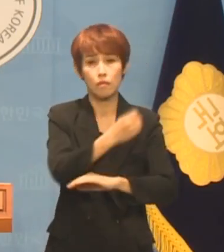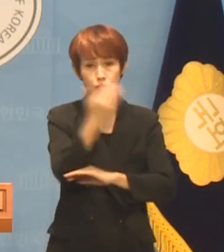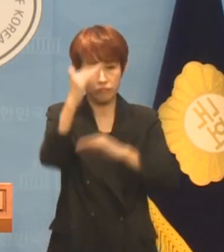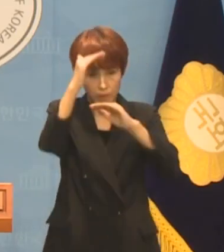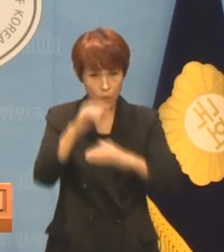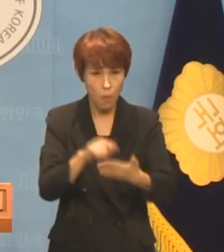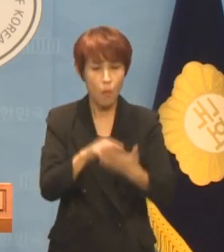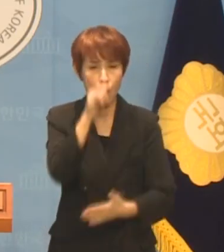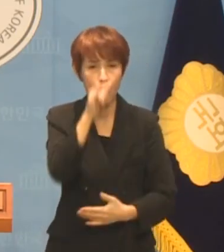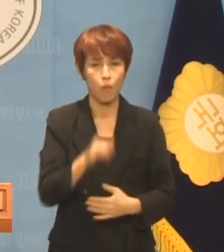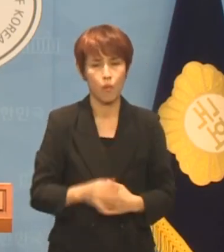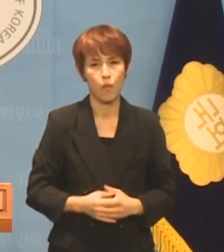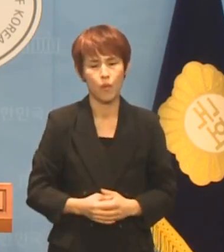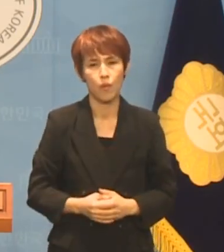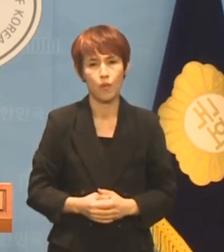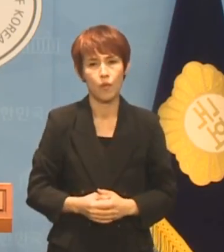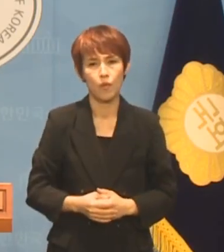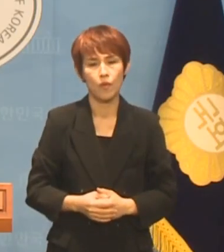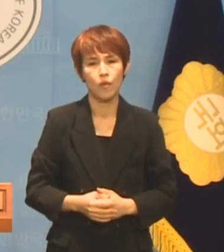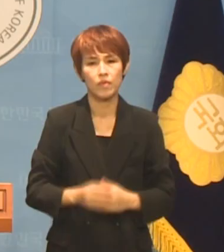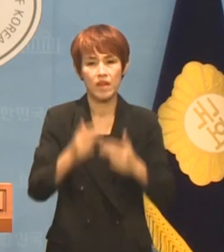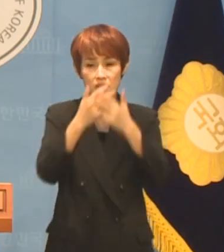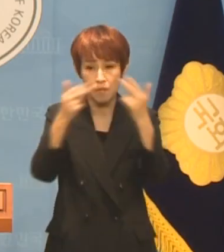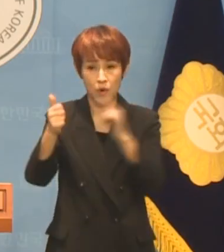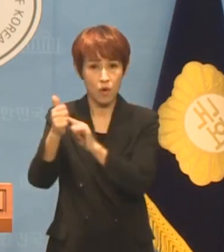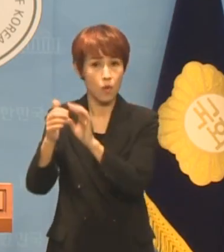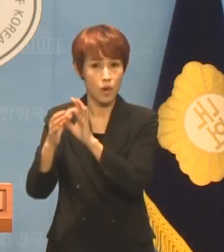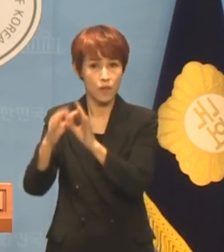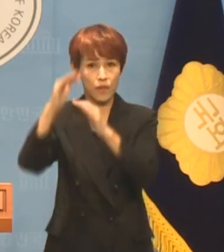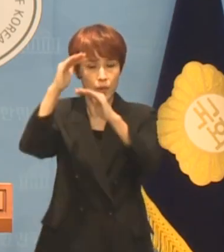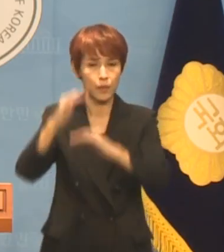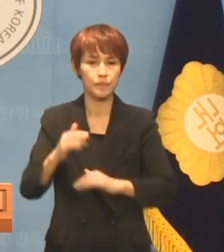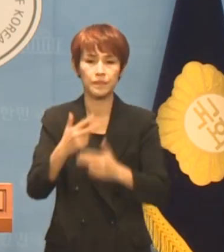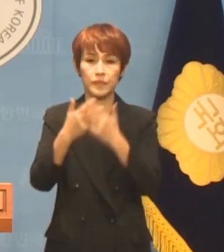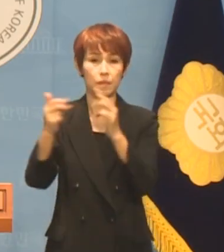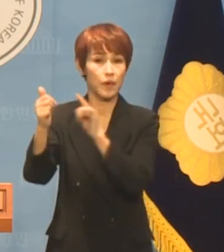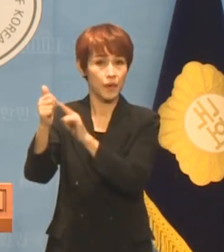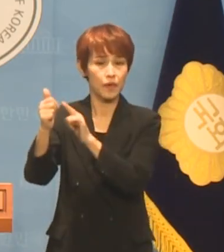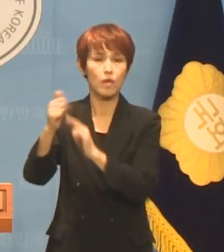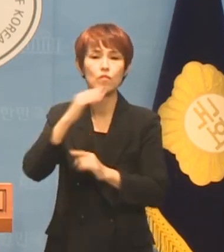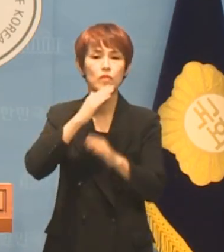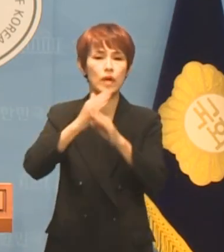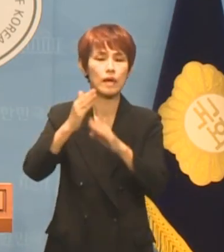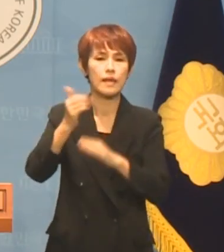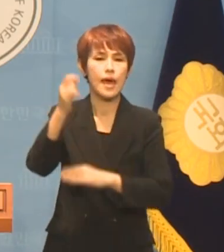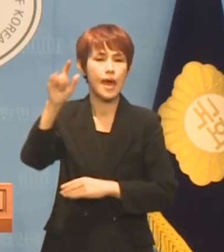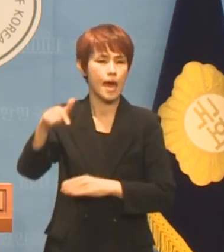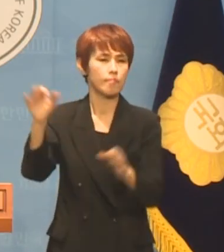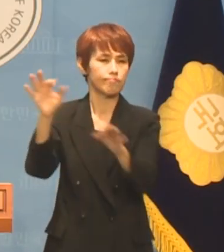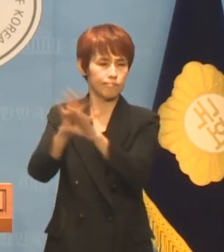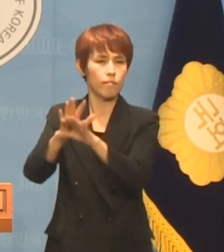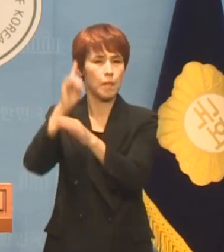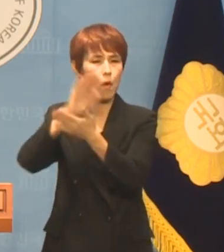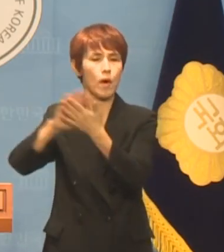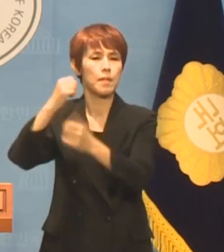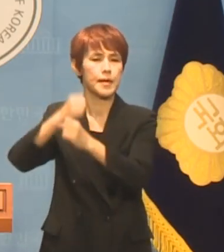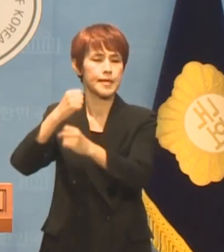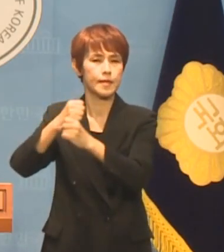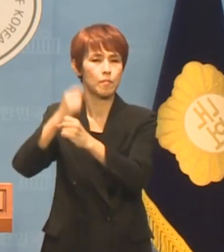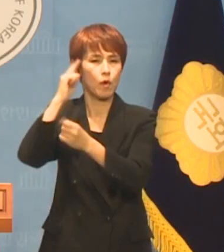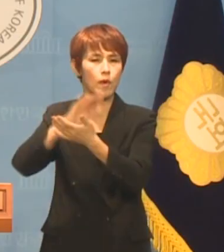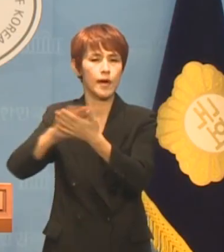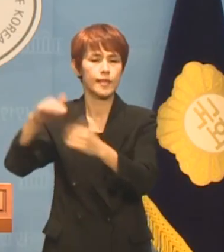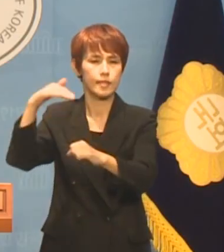있습니다. 반면 이재명 대표 관련해서는 이재명 대표는 북한 비핵화를 평화적으로 이뤄내려 하고